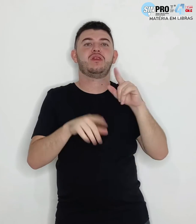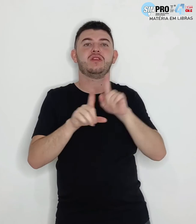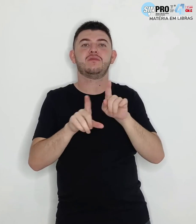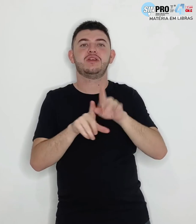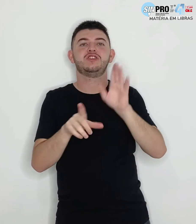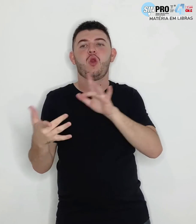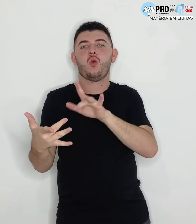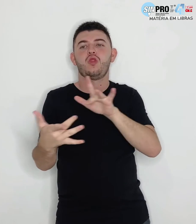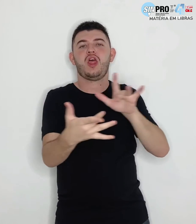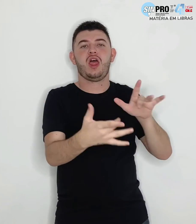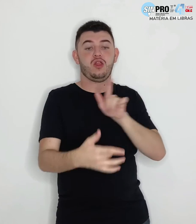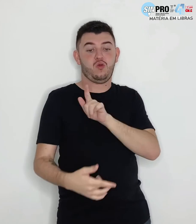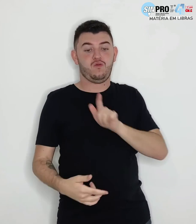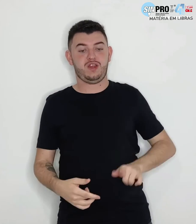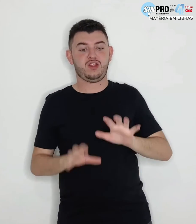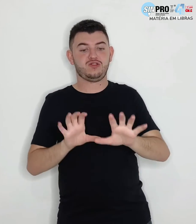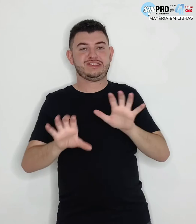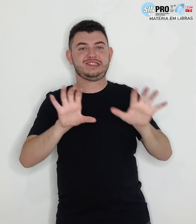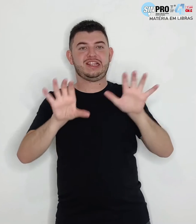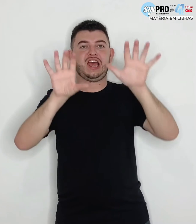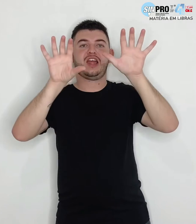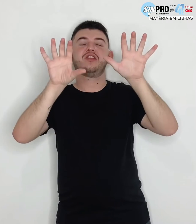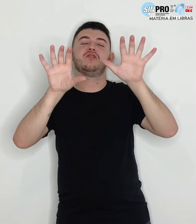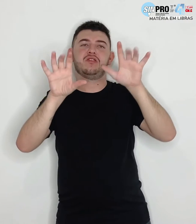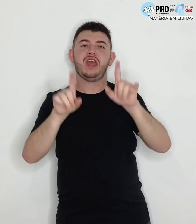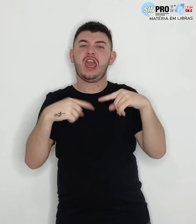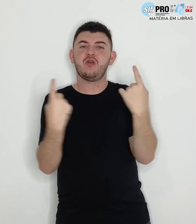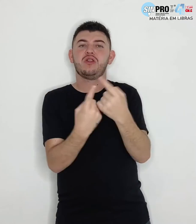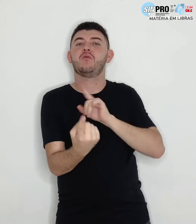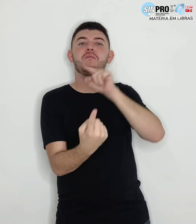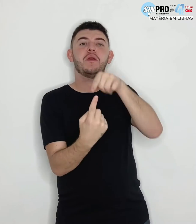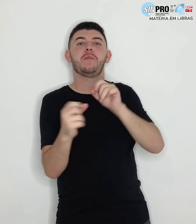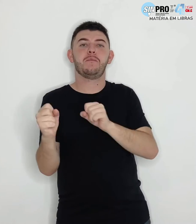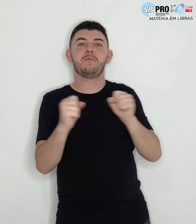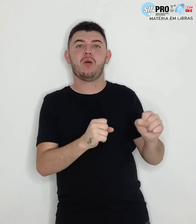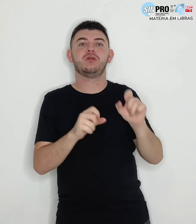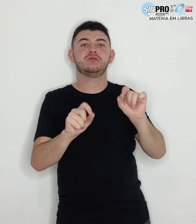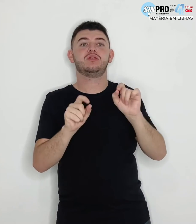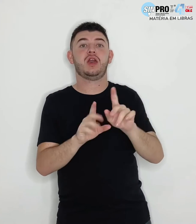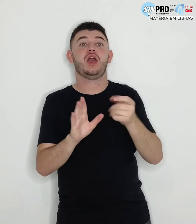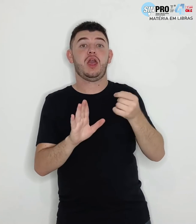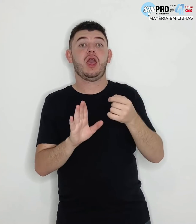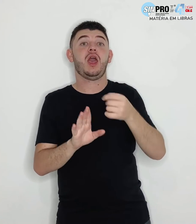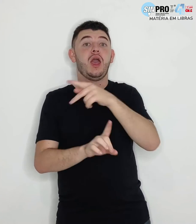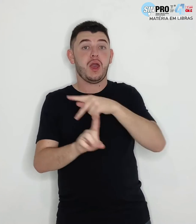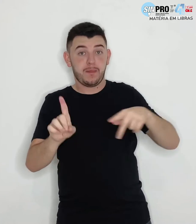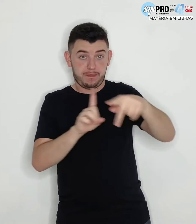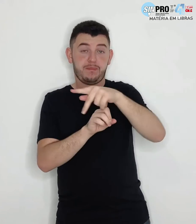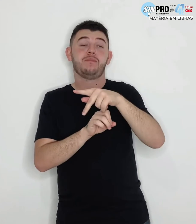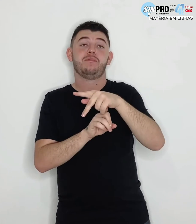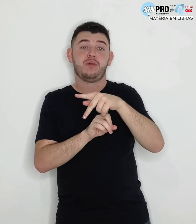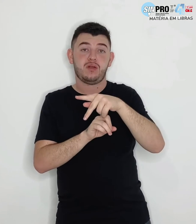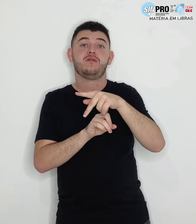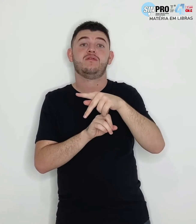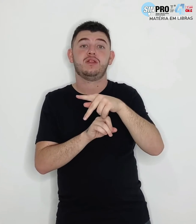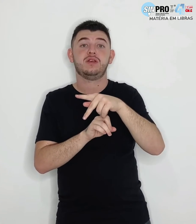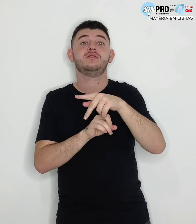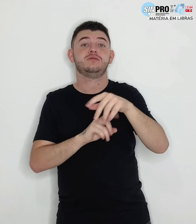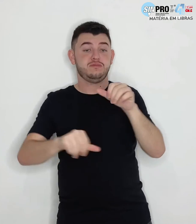governadores para emplacar o projeto idealizado pelo governo federal nos estados brasileiros. A segunda possibilidade de revogar